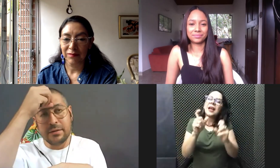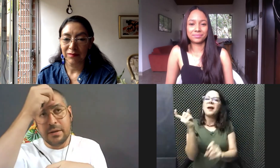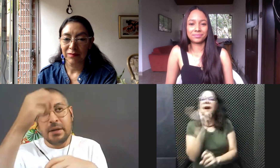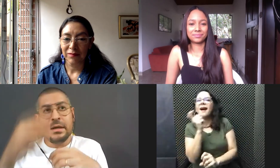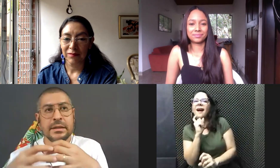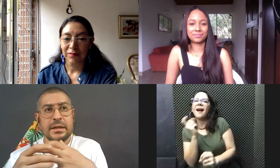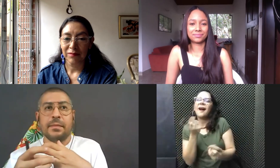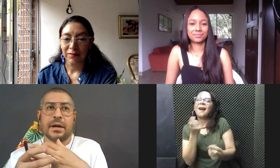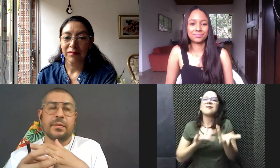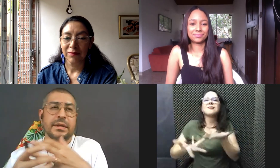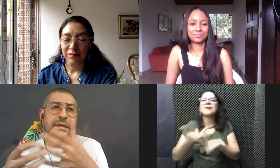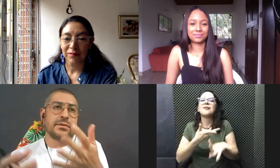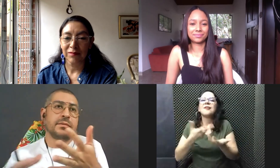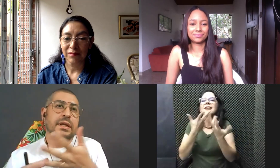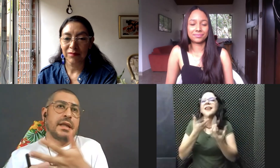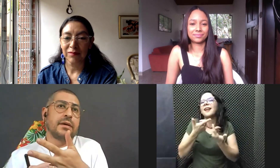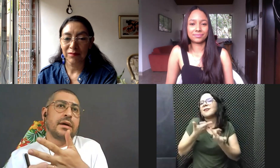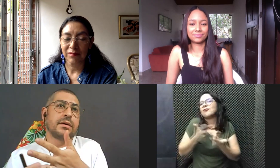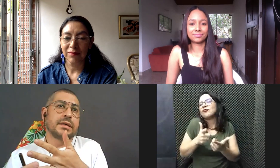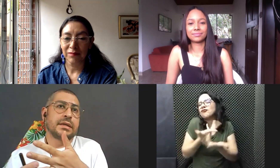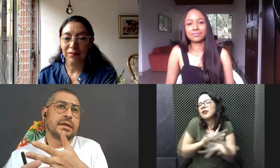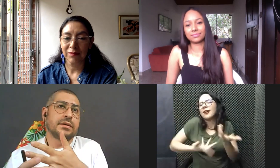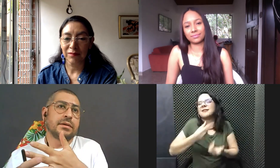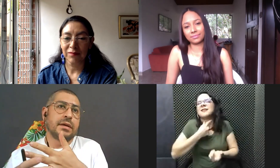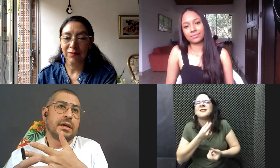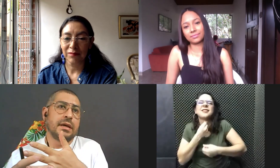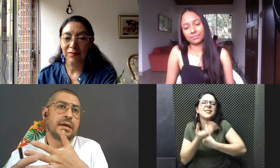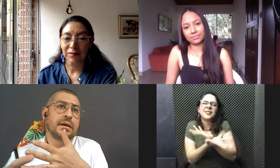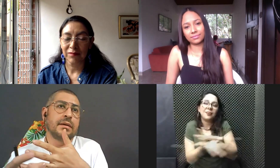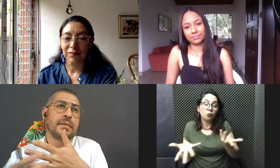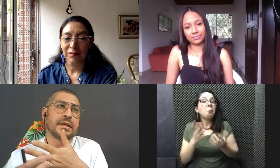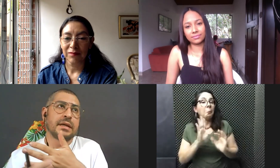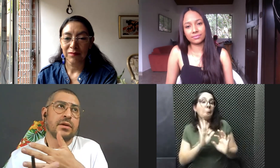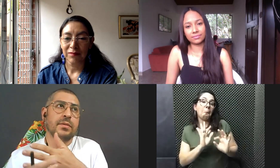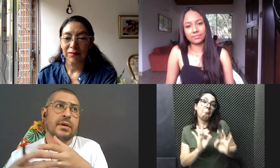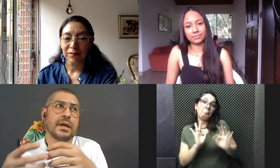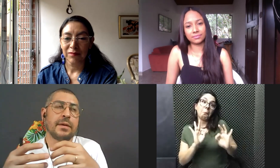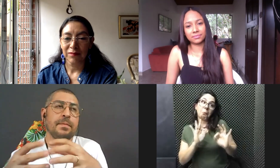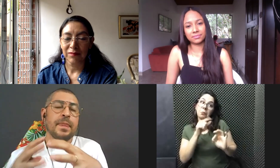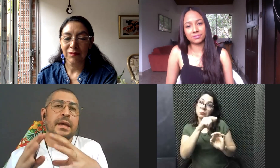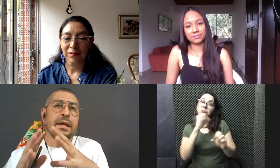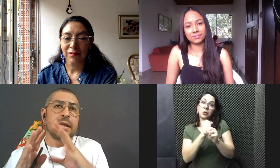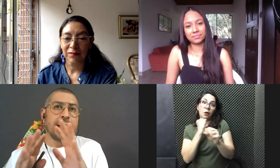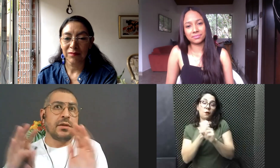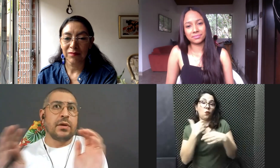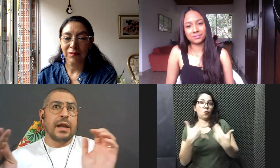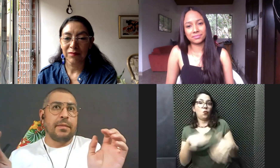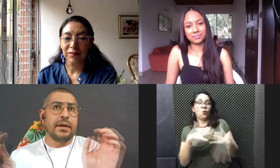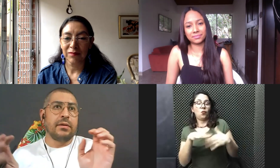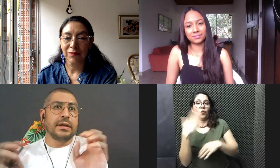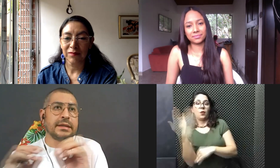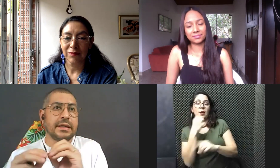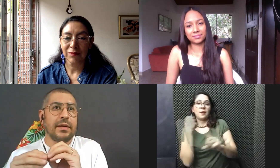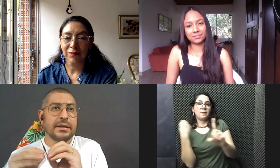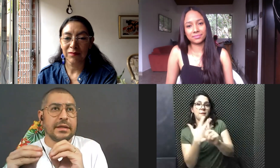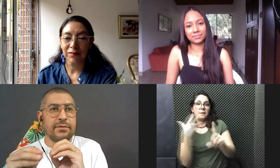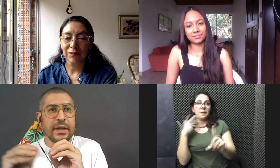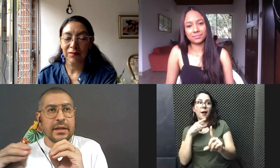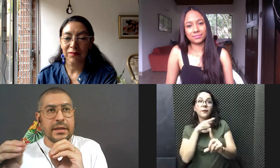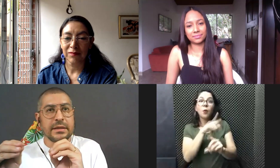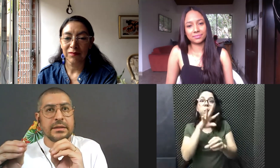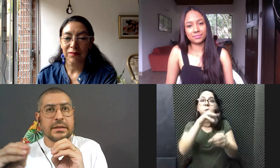hablando. Sin embargo, pues es un buen trabajo que se hizo y más que todo porque dentro de la película se